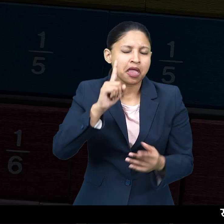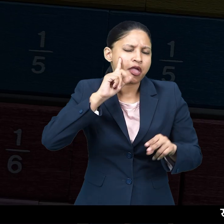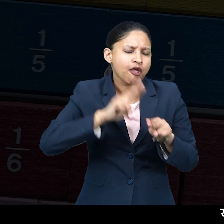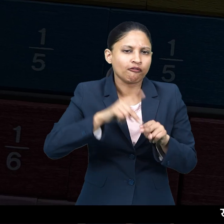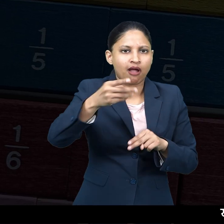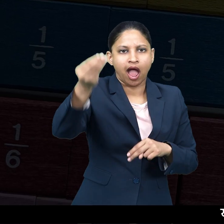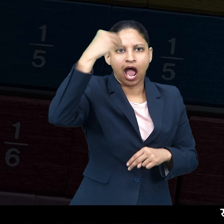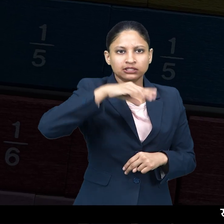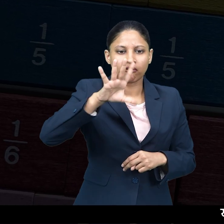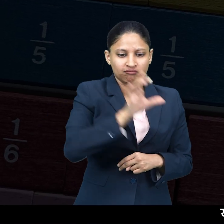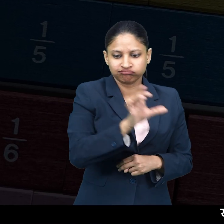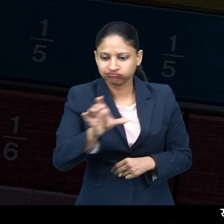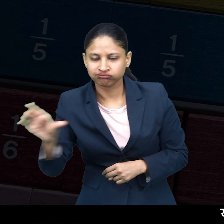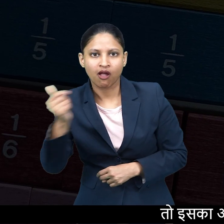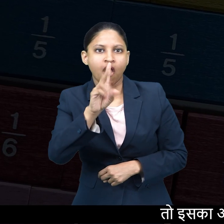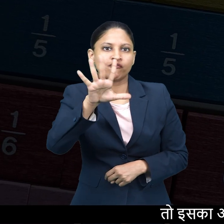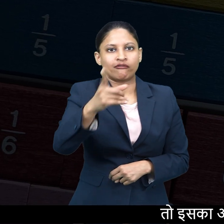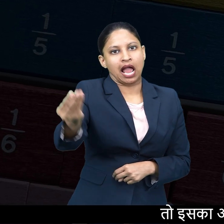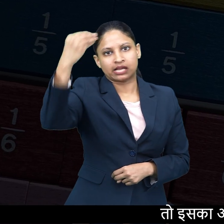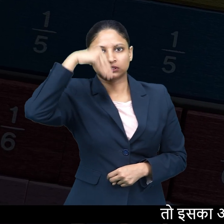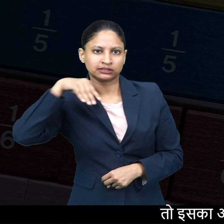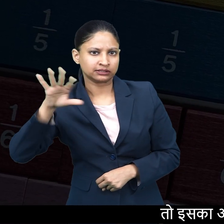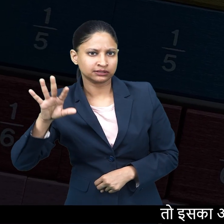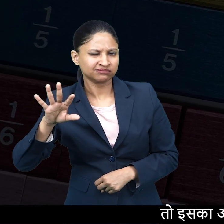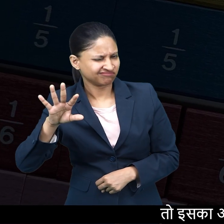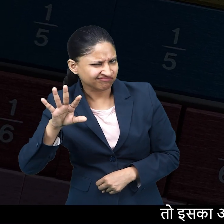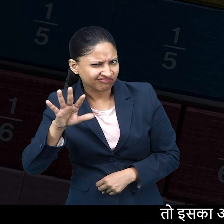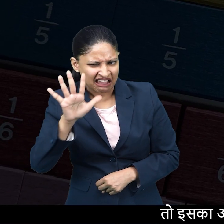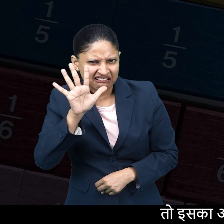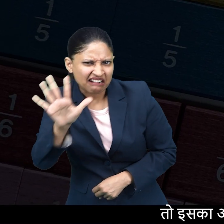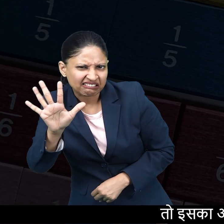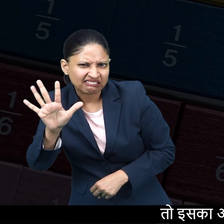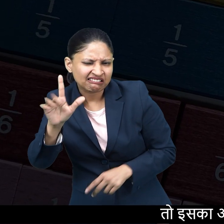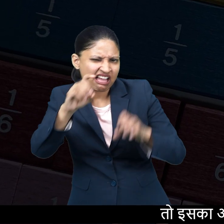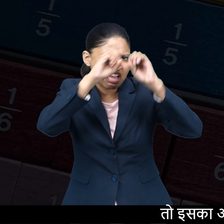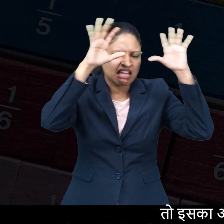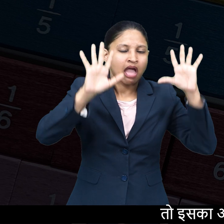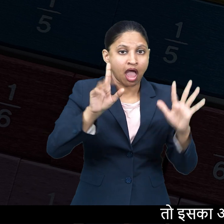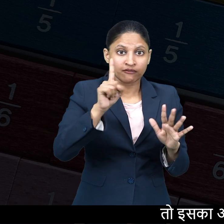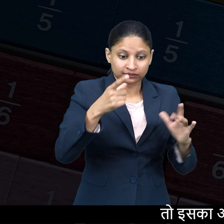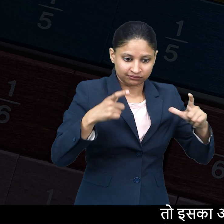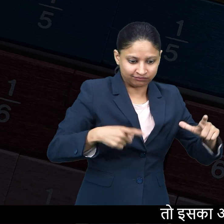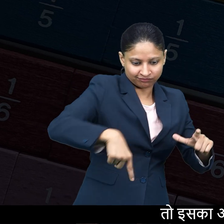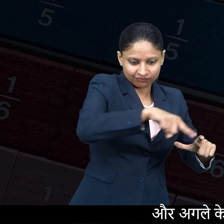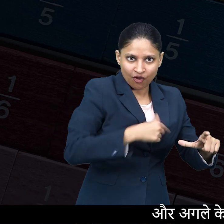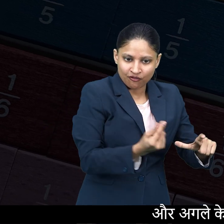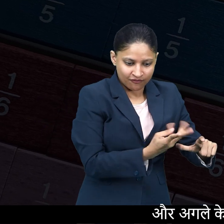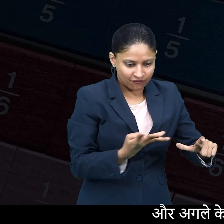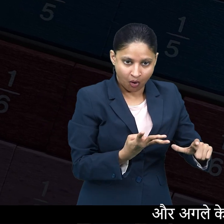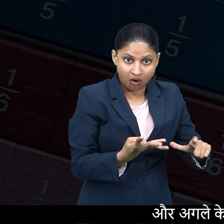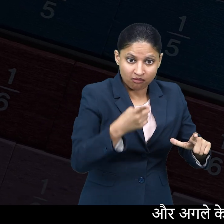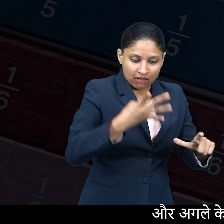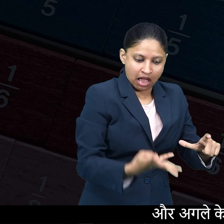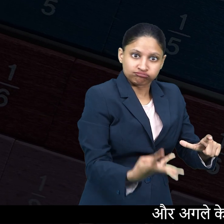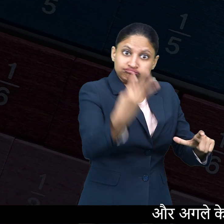यदि आप 5 टुकड़े खाते हैं, तो इसका अर्थ है कि आपने एक पूरा केक खाया और